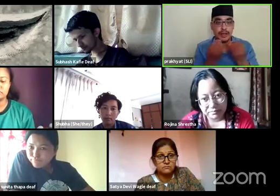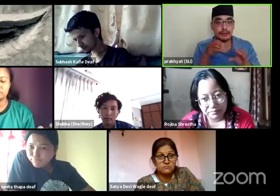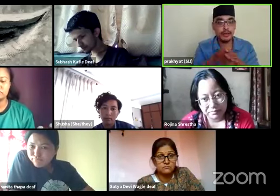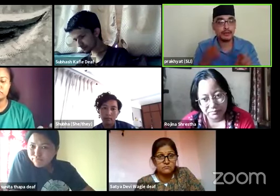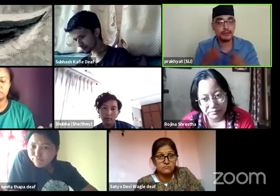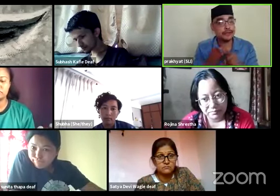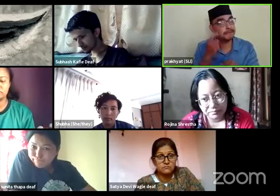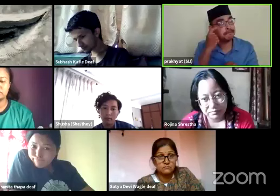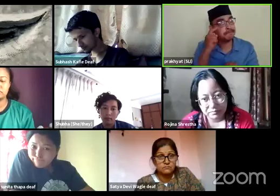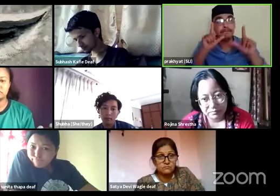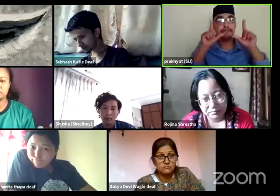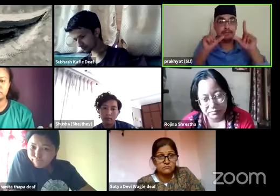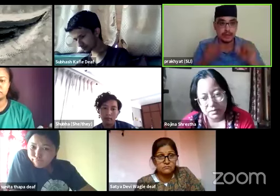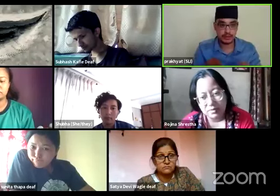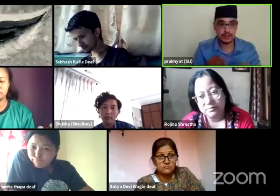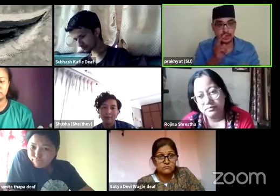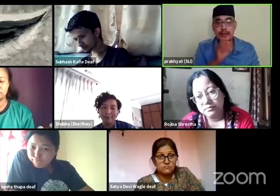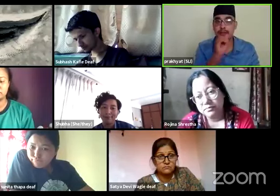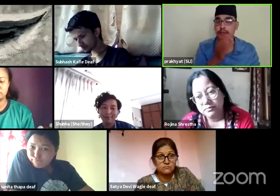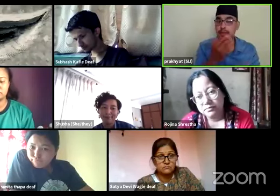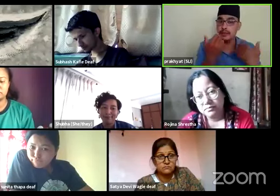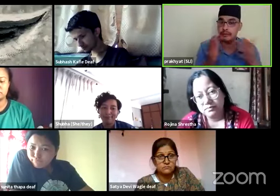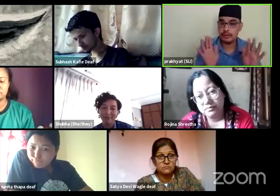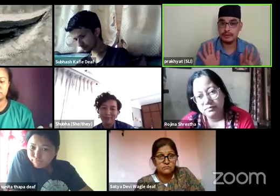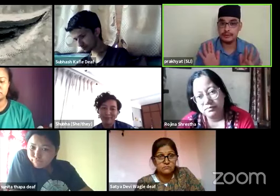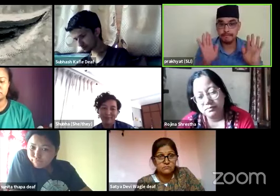जरुरी छ जस्तो लाग्छ. मैले त्यति नै भन्न चाहेँ.